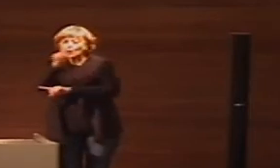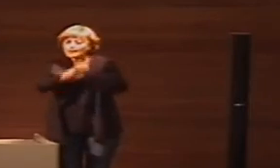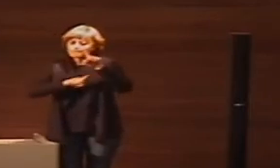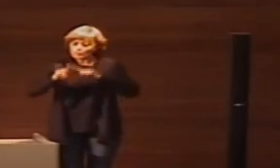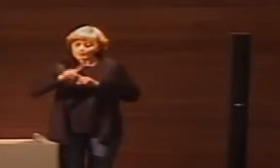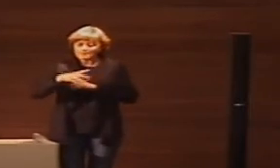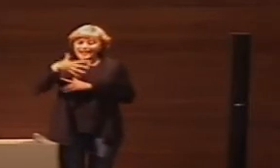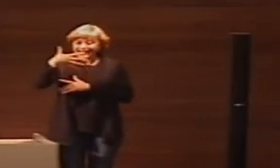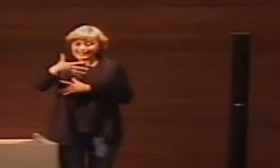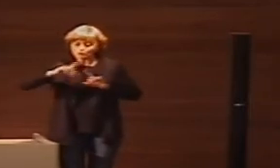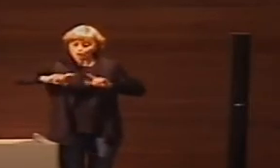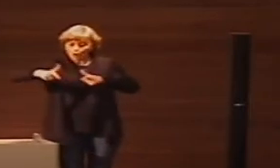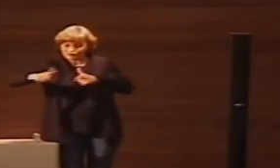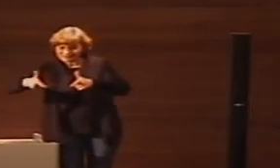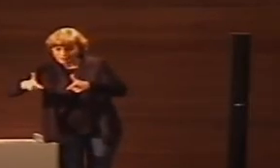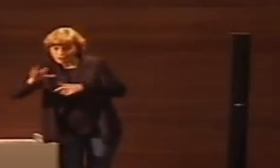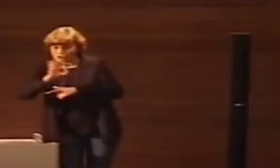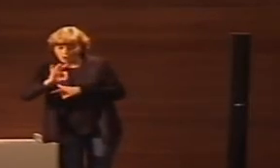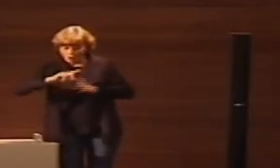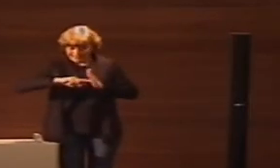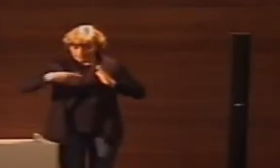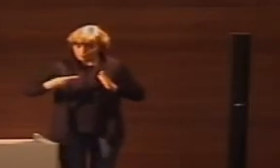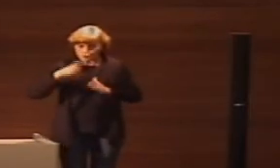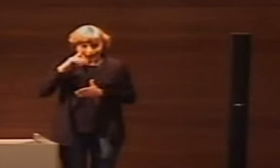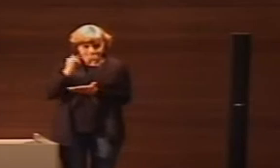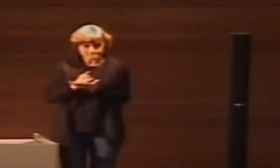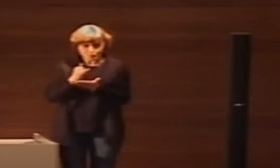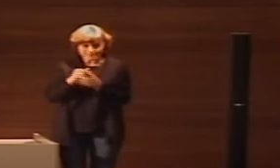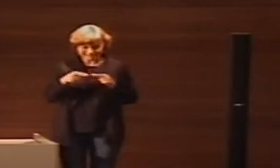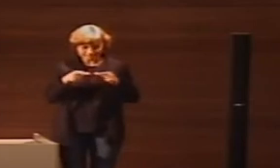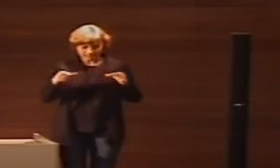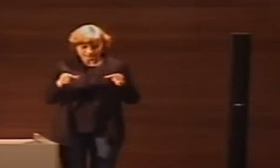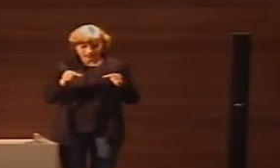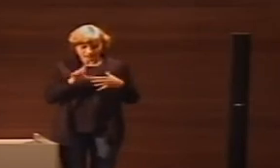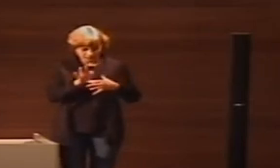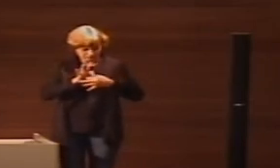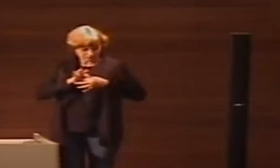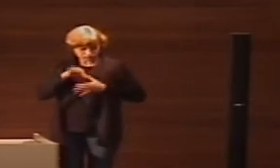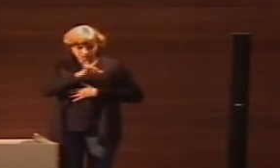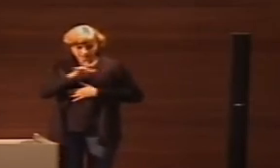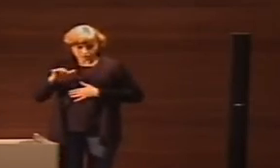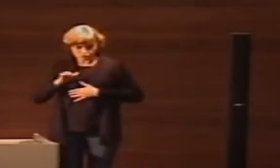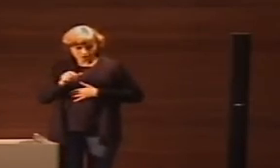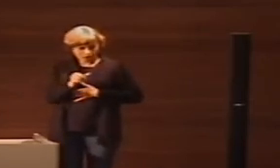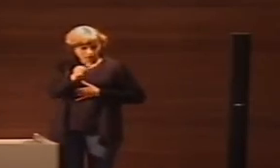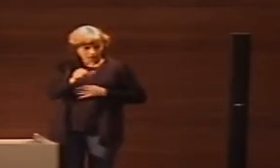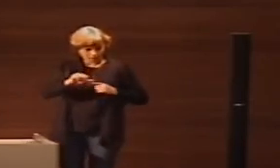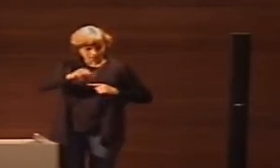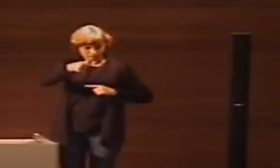contenedor con chip, que es la experiencia que se está implantando en Guipúzcoa? Pues que aquella administración